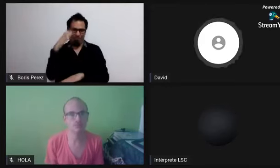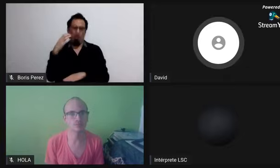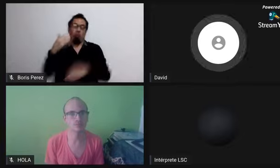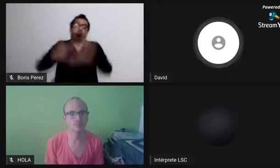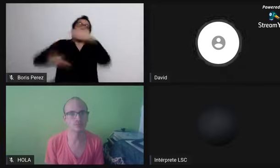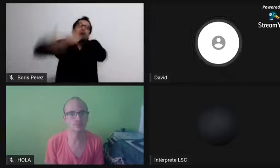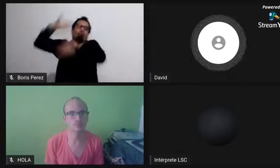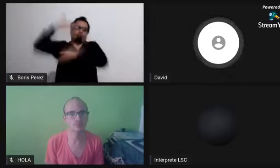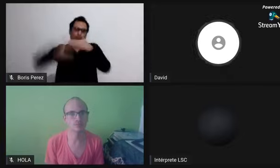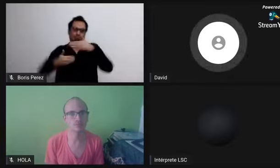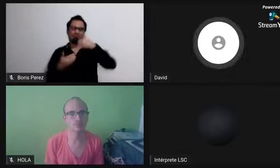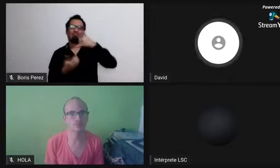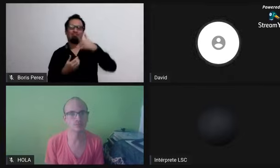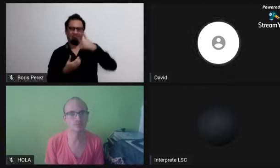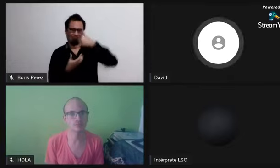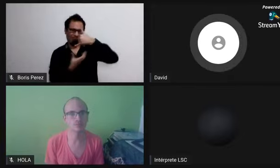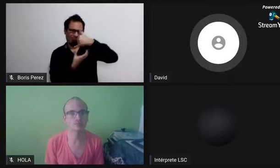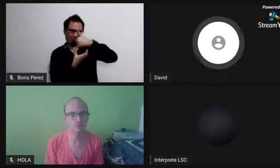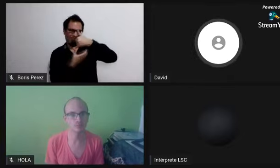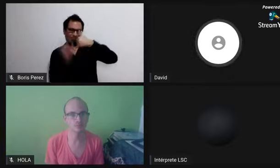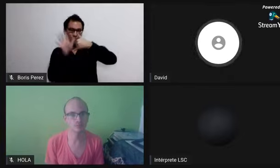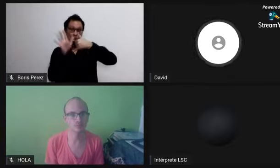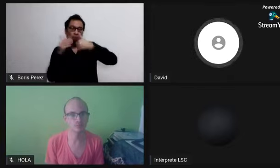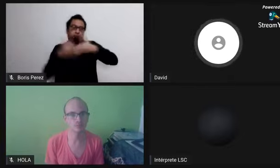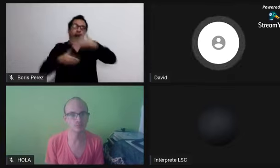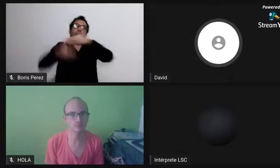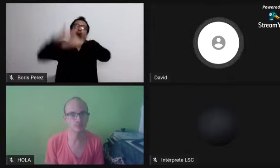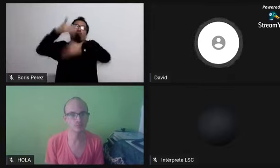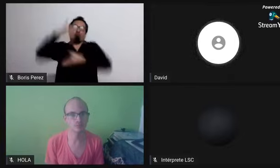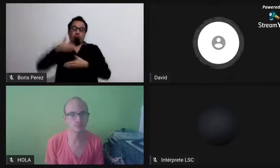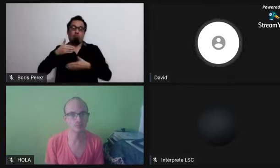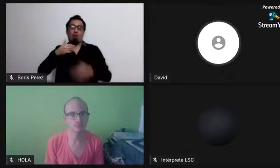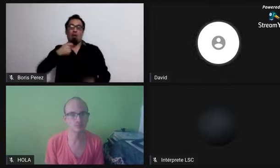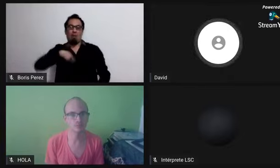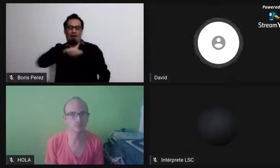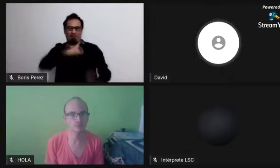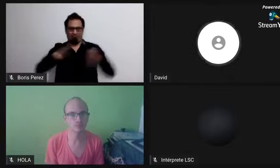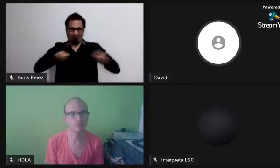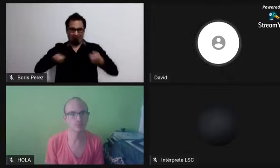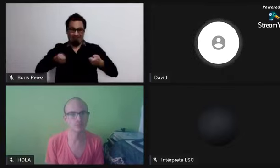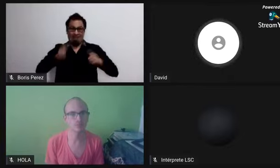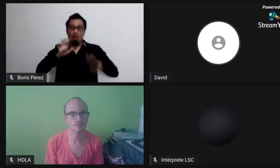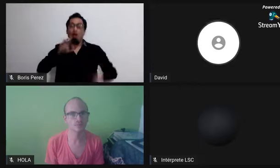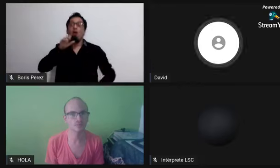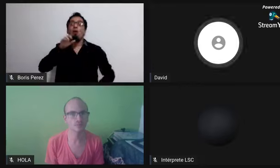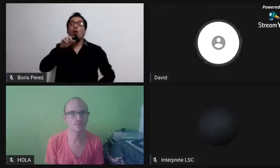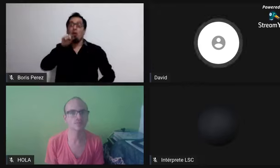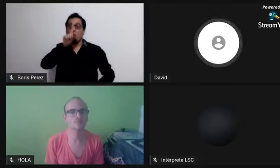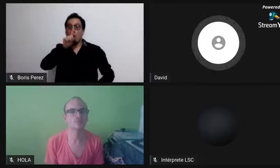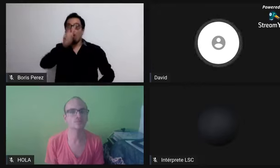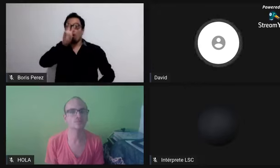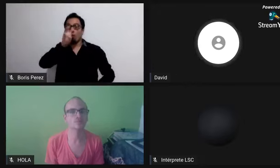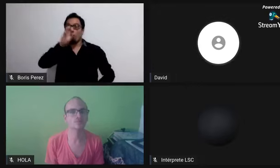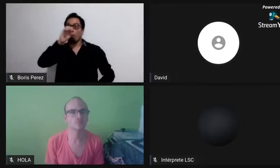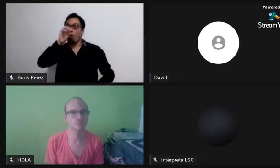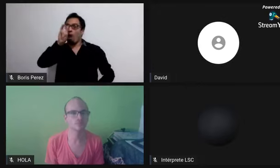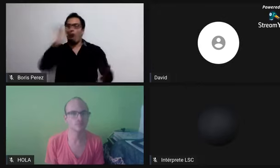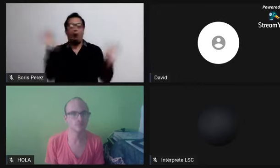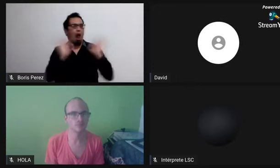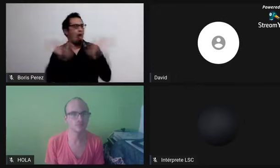año 1808, hace mucho tiempo, cuando estaba conformada lo que era la República de la Gran